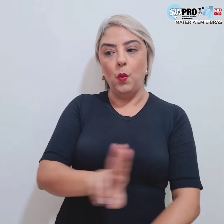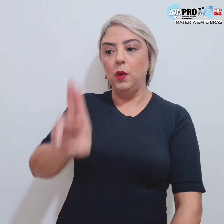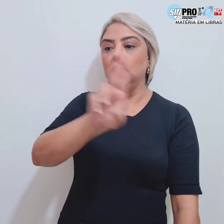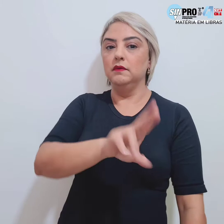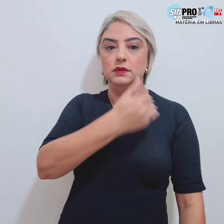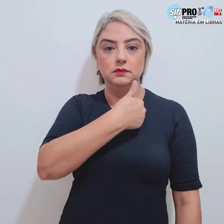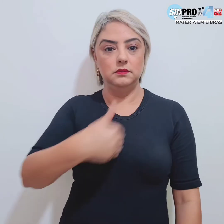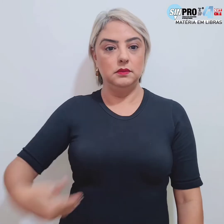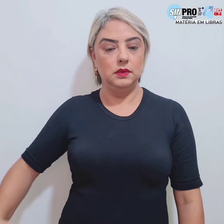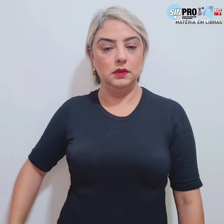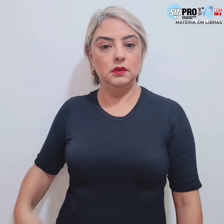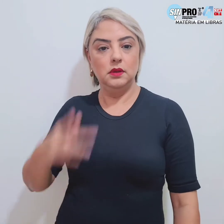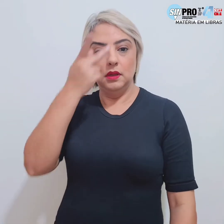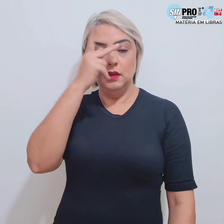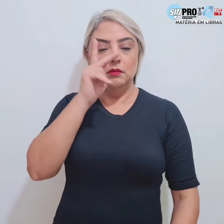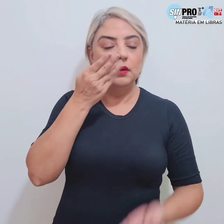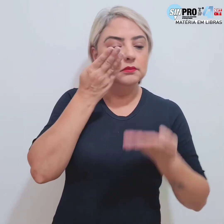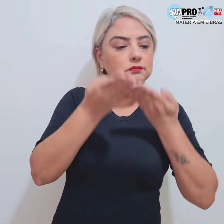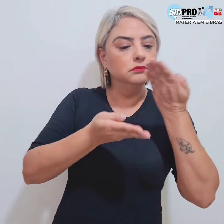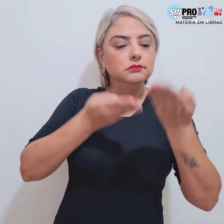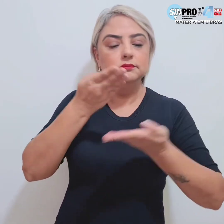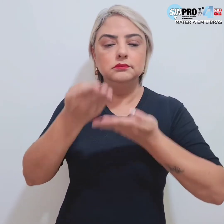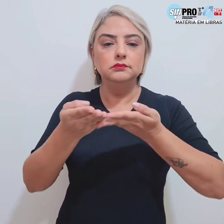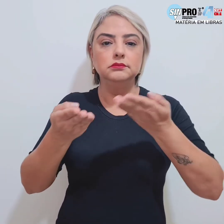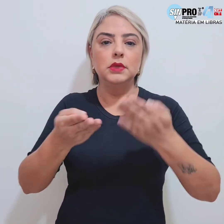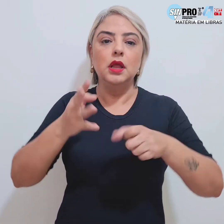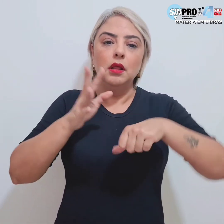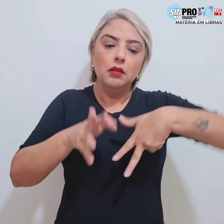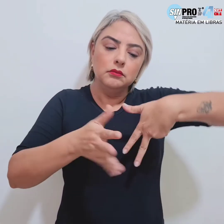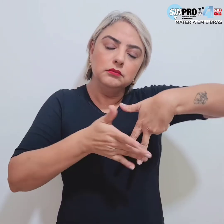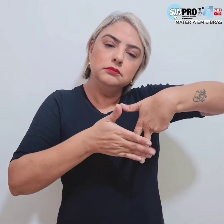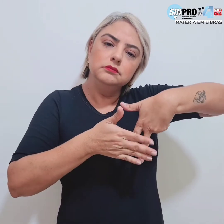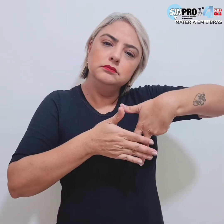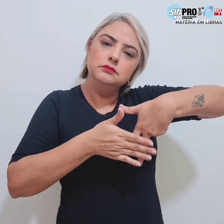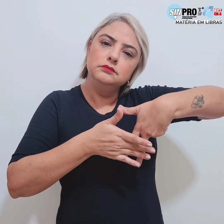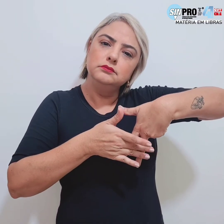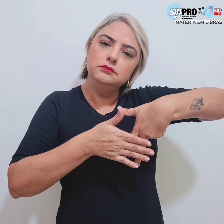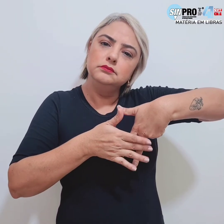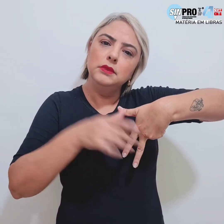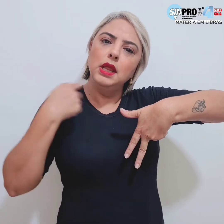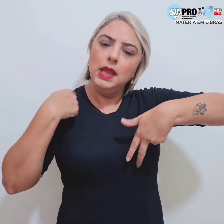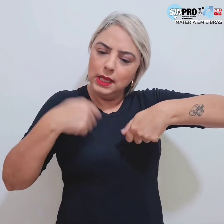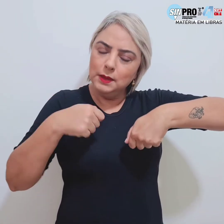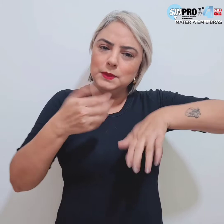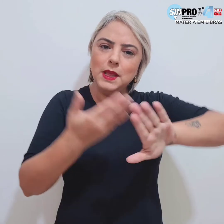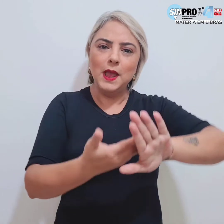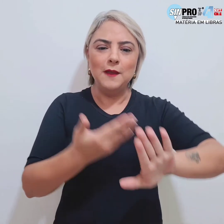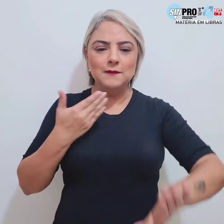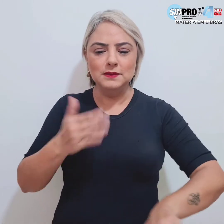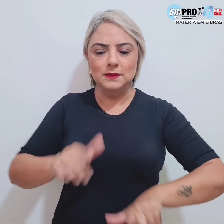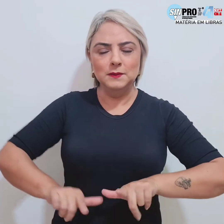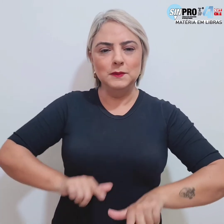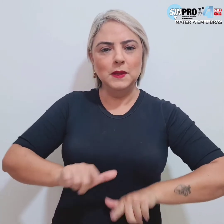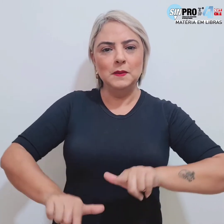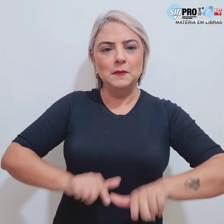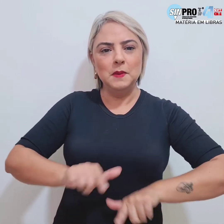públicas, para o atendimento dos doentes que precisaram se afastar do trabalho e tiveram